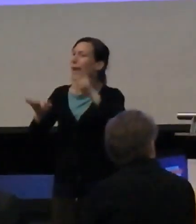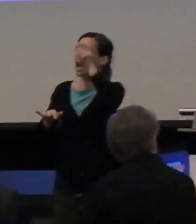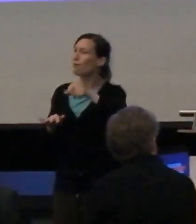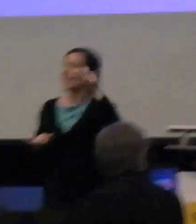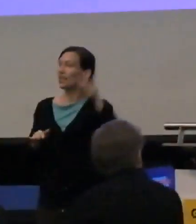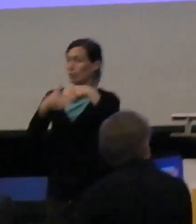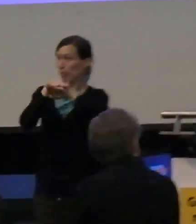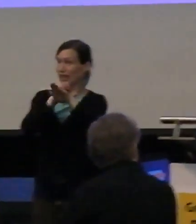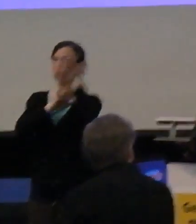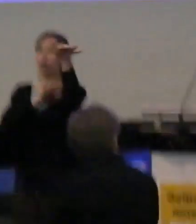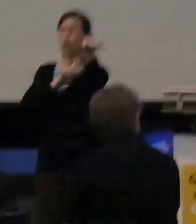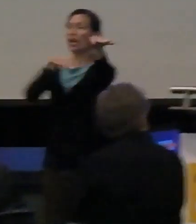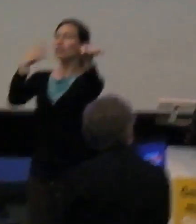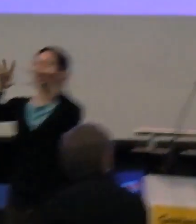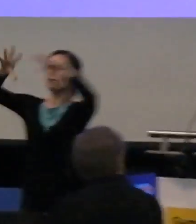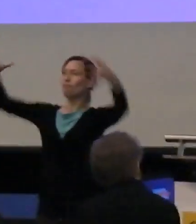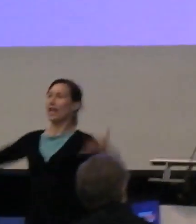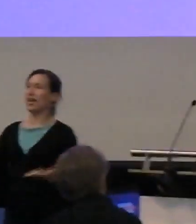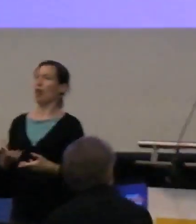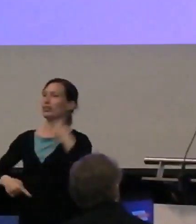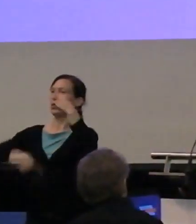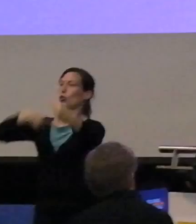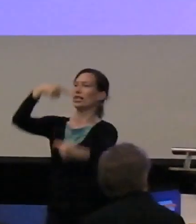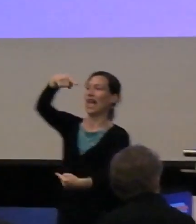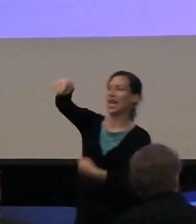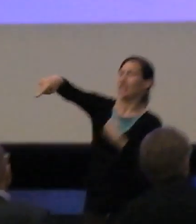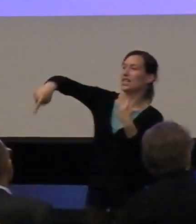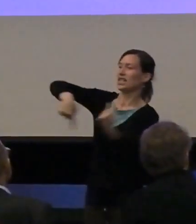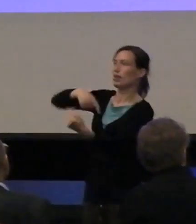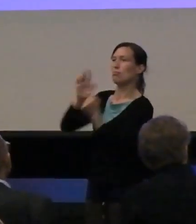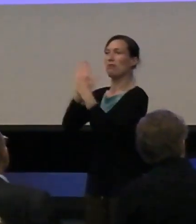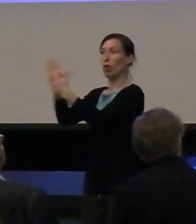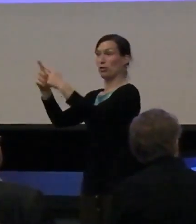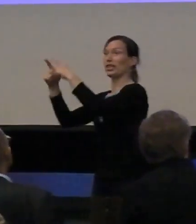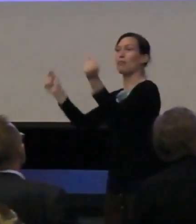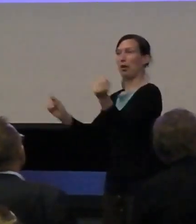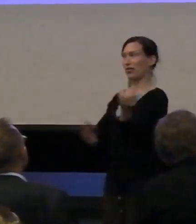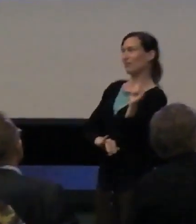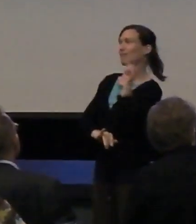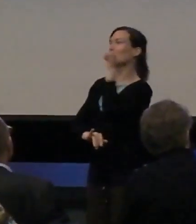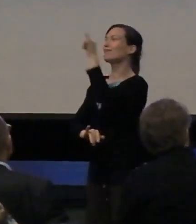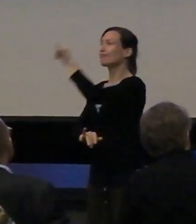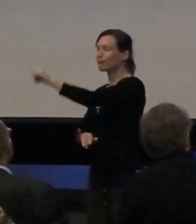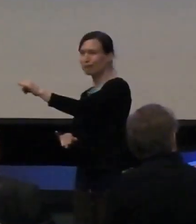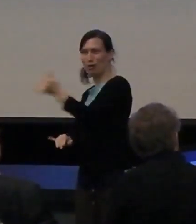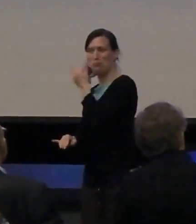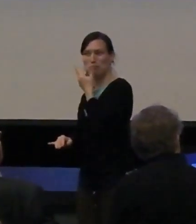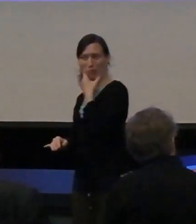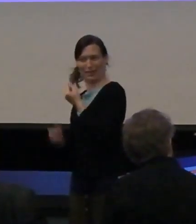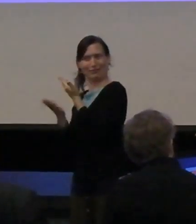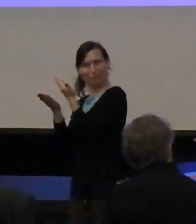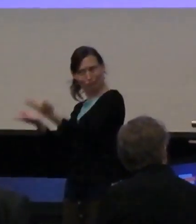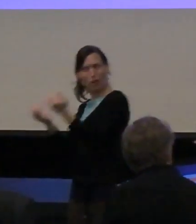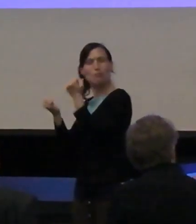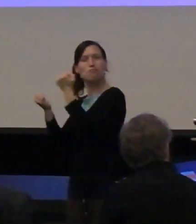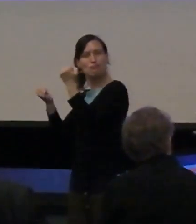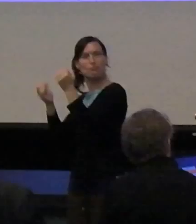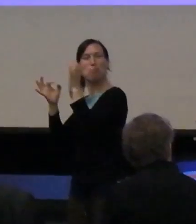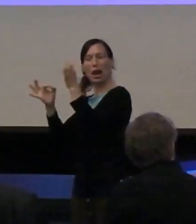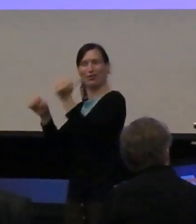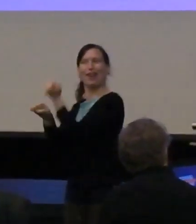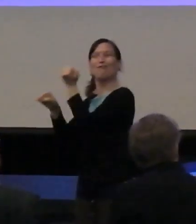in. Naar Japan onder andere. Om nog even aan te geven hoe ongelooflijk belangrijk dat werk is. Maar